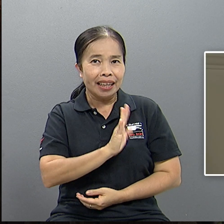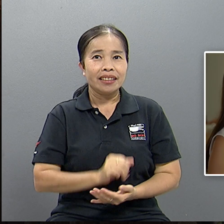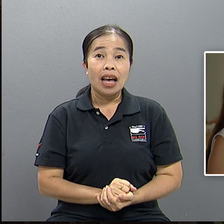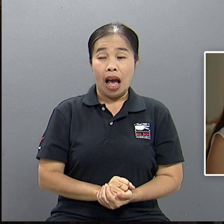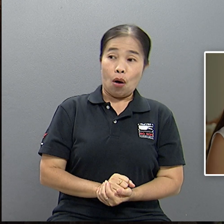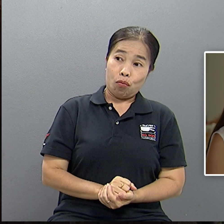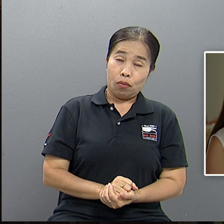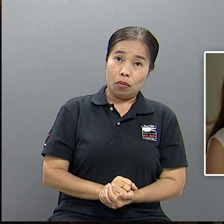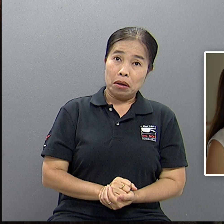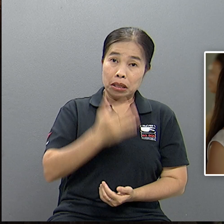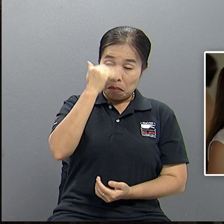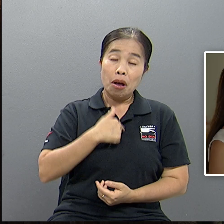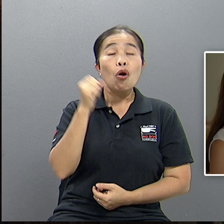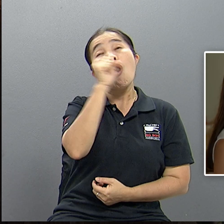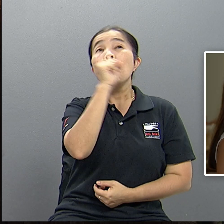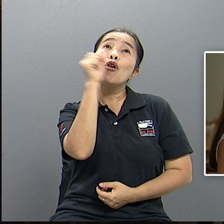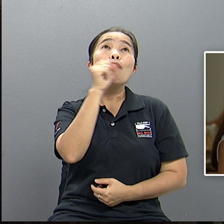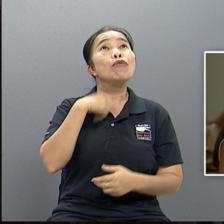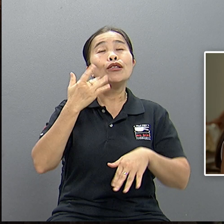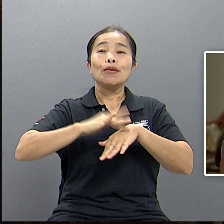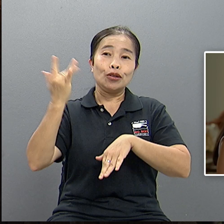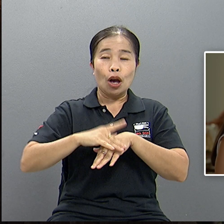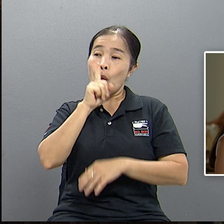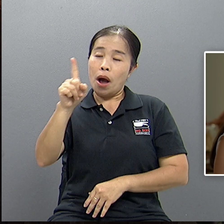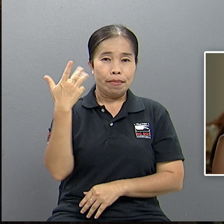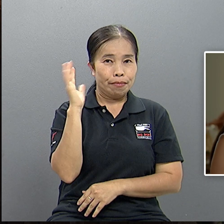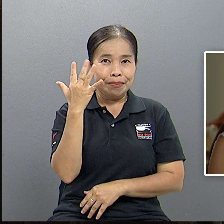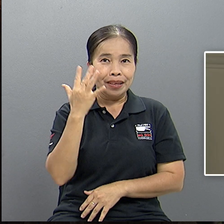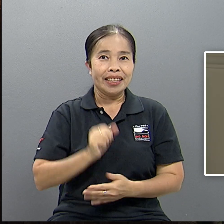ะไรฉันแค่ร้องเพลงลอยๆเฉยๆไม่ได้ว่าใครสักหน่อย